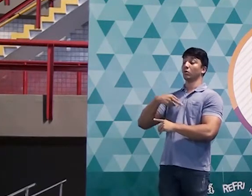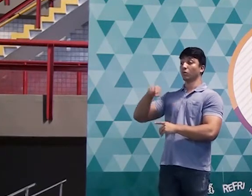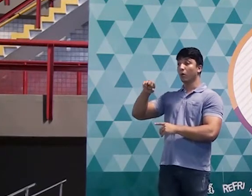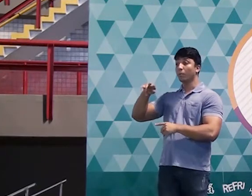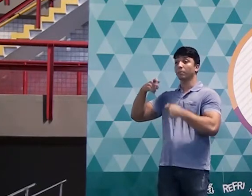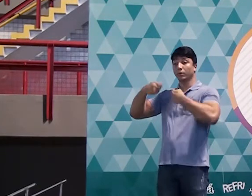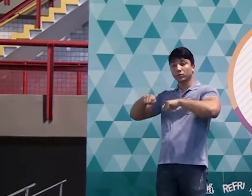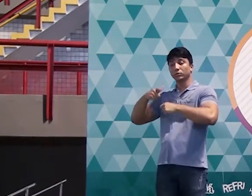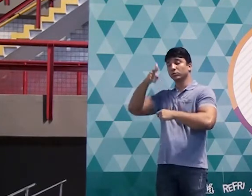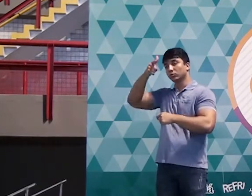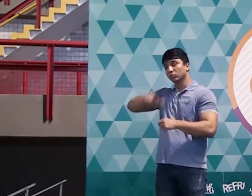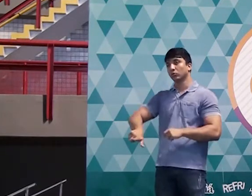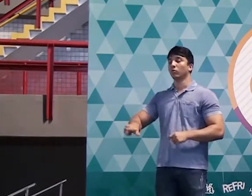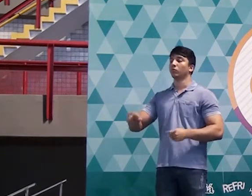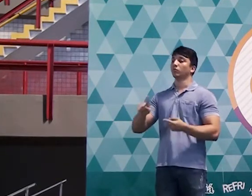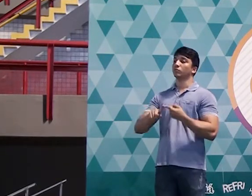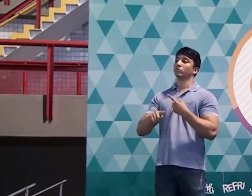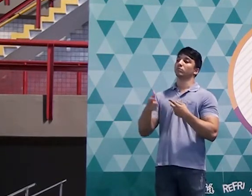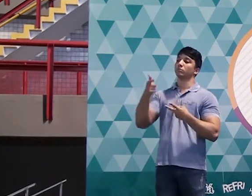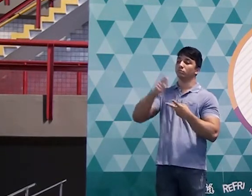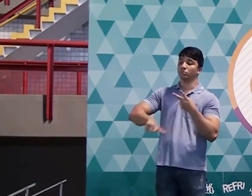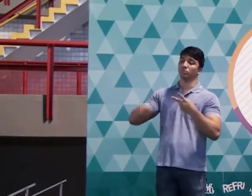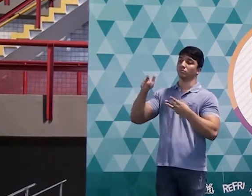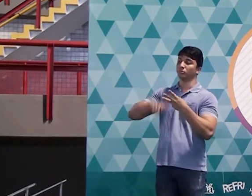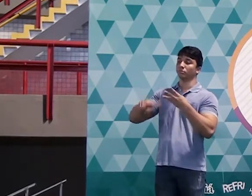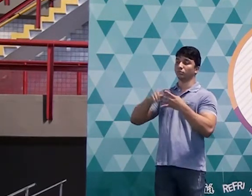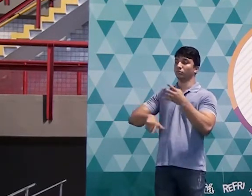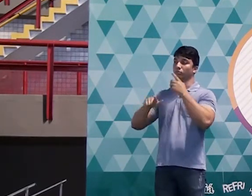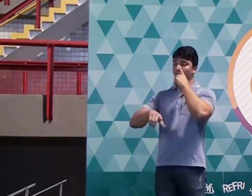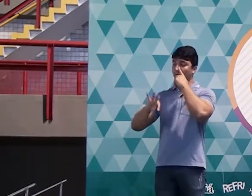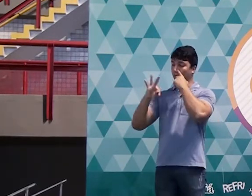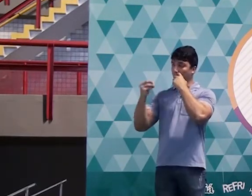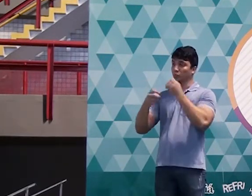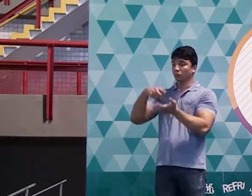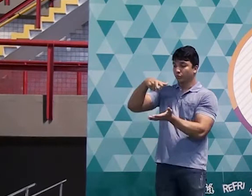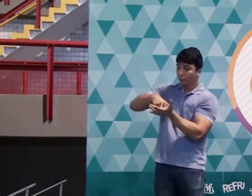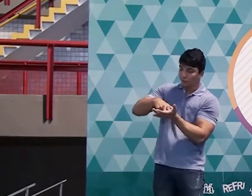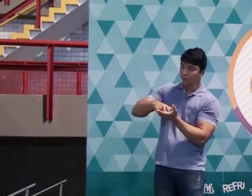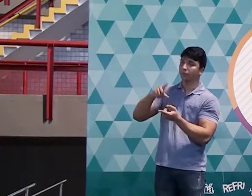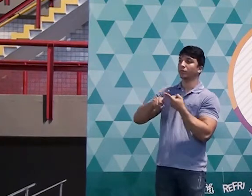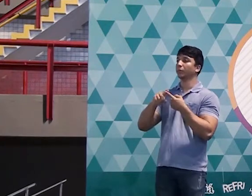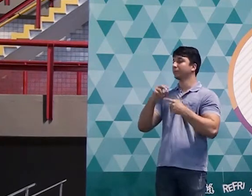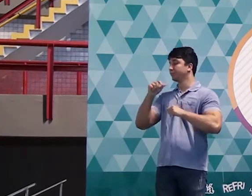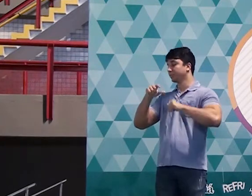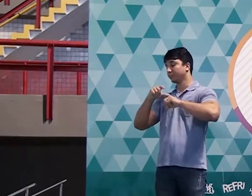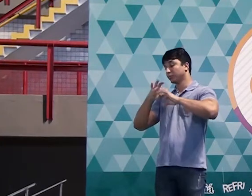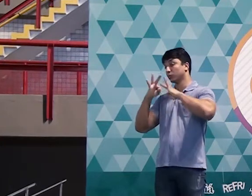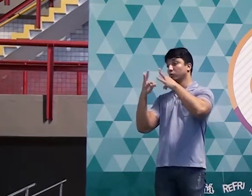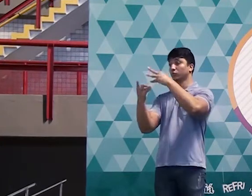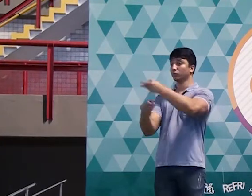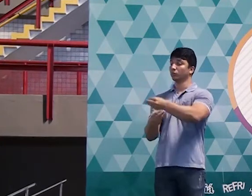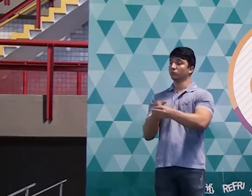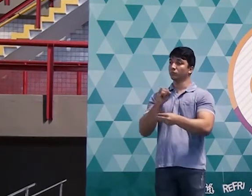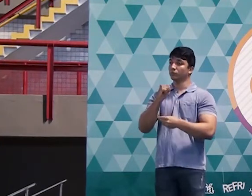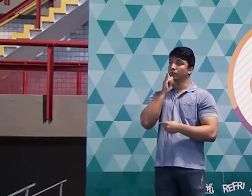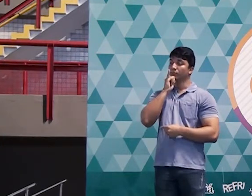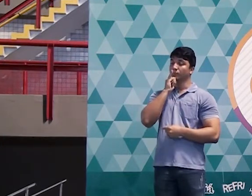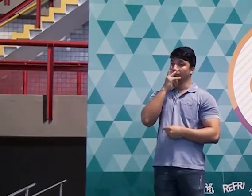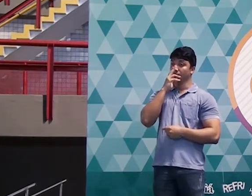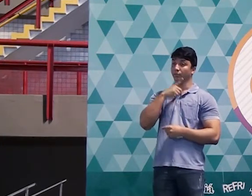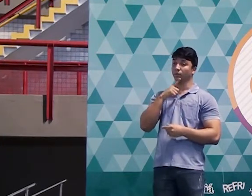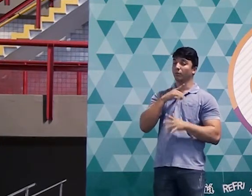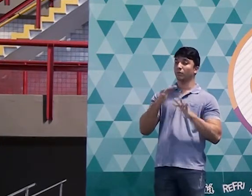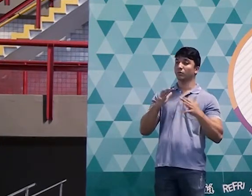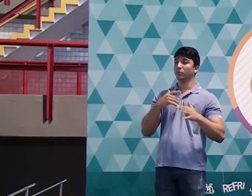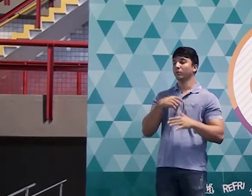nobre, tem que passar pela mesma cerimônia. Então, quando o jovem, filho de um nobre, tinha mais ou